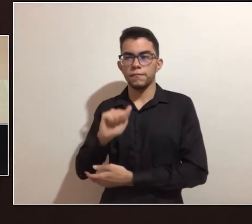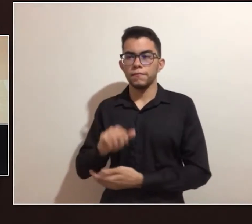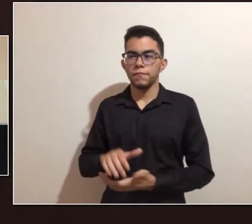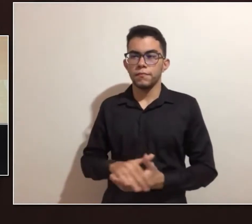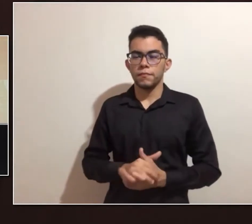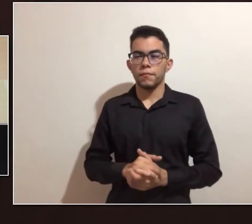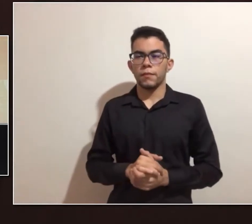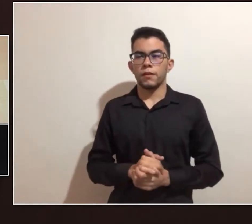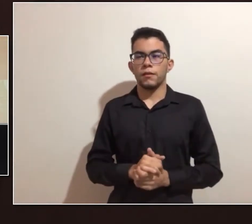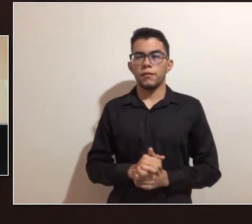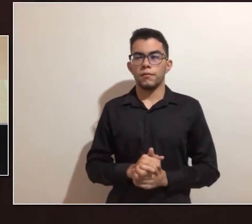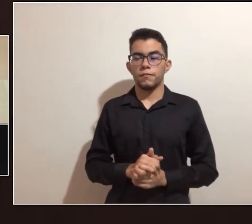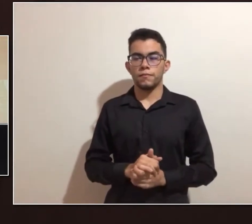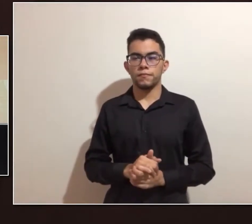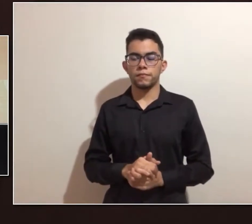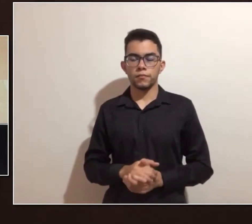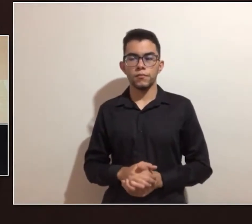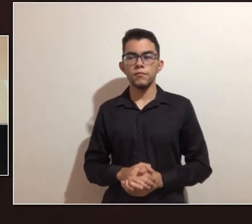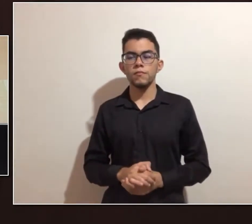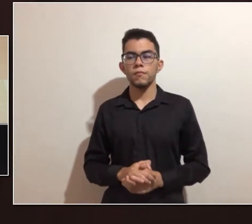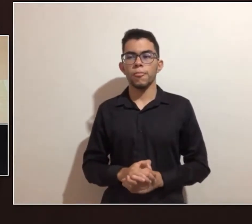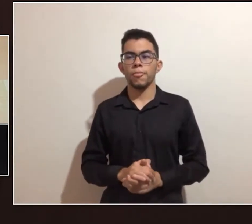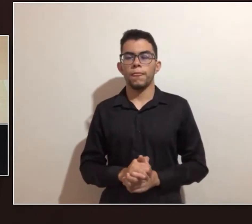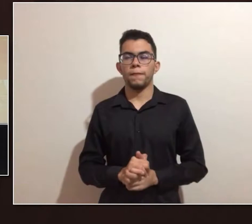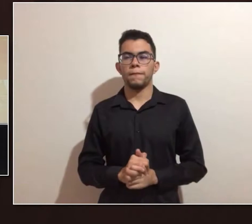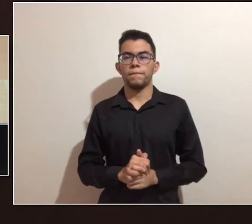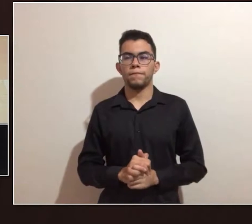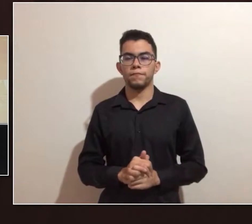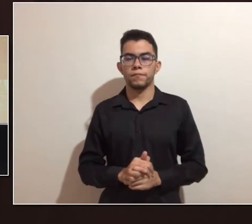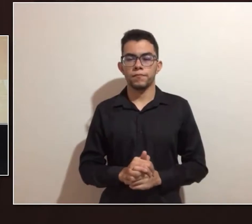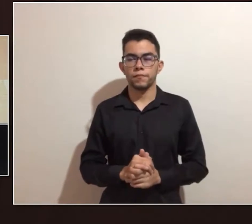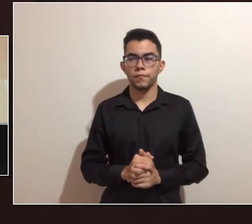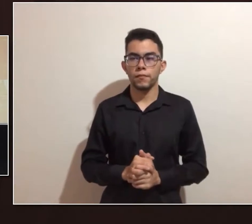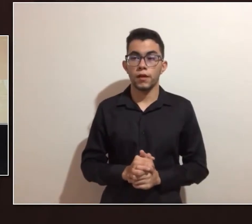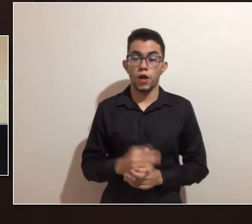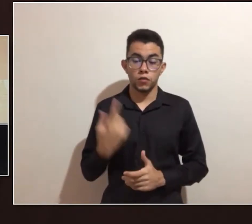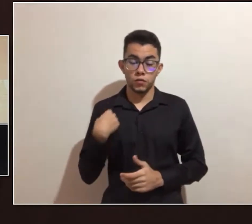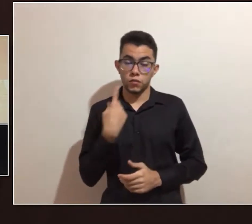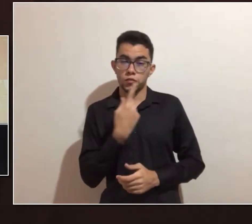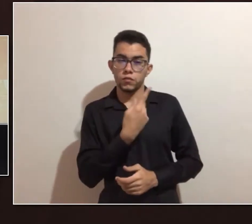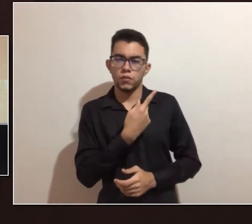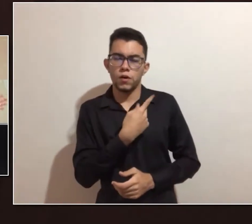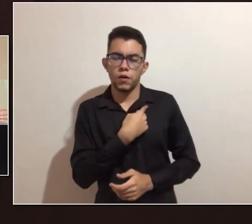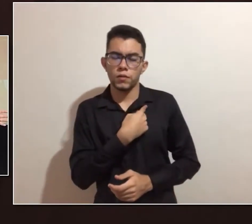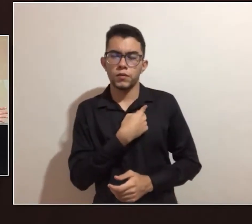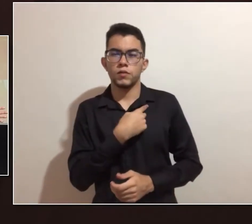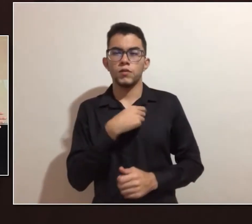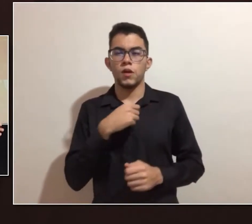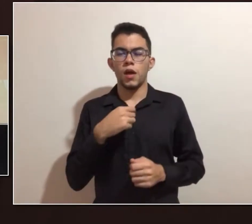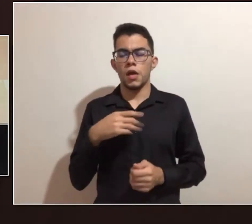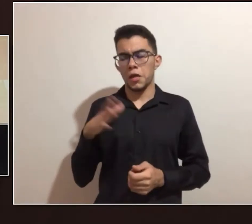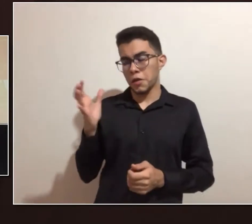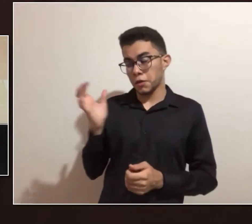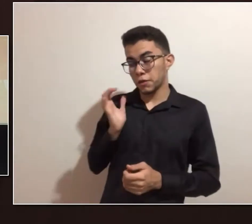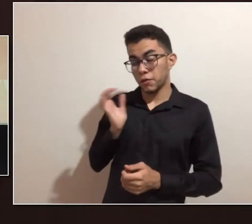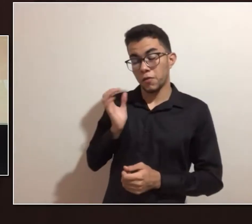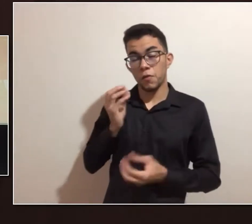és pobre, mas irmão, nós somos pobres, mas somos ricos também, né? Graças a Deus,